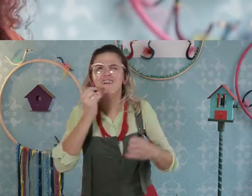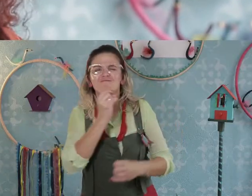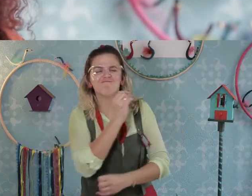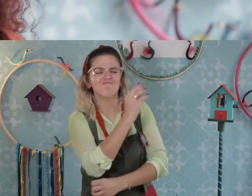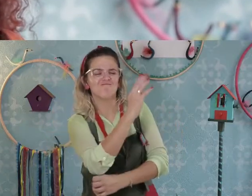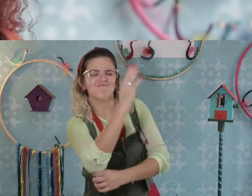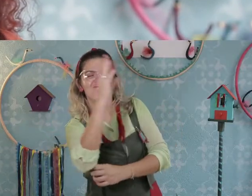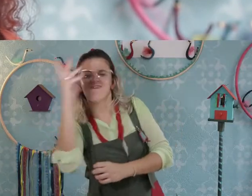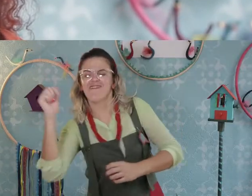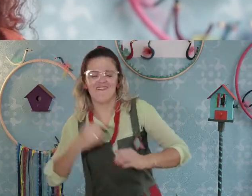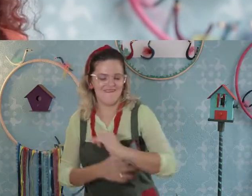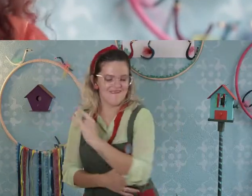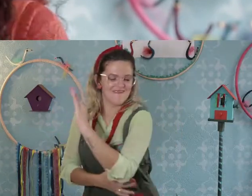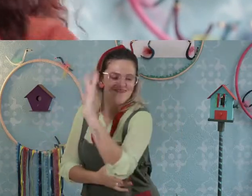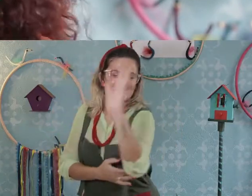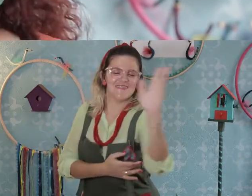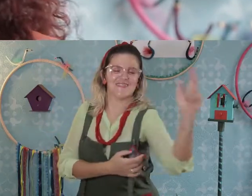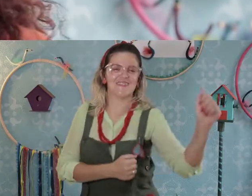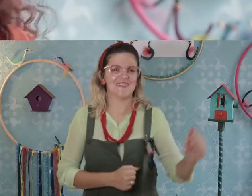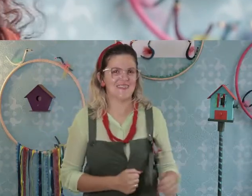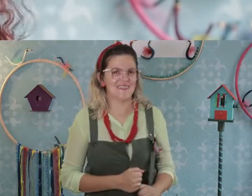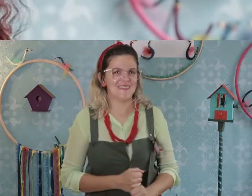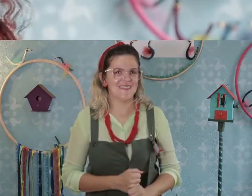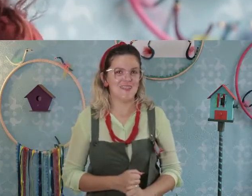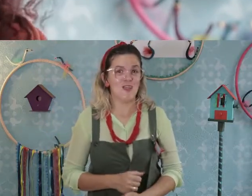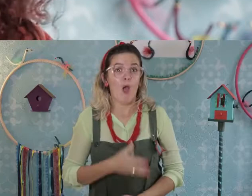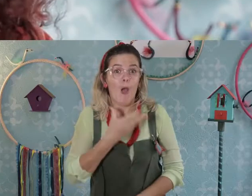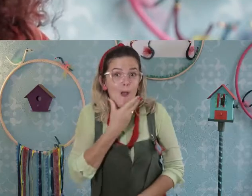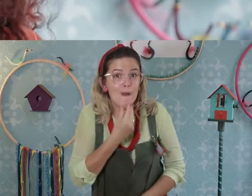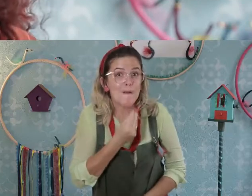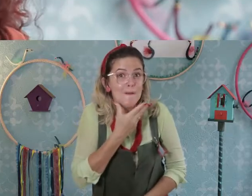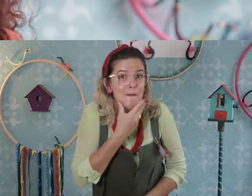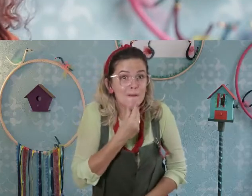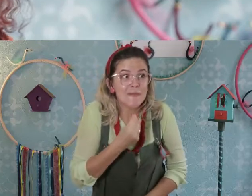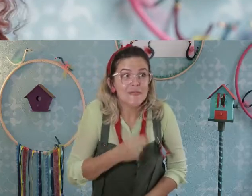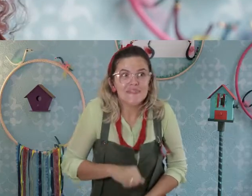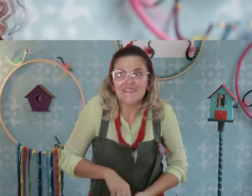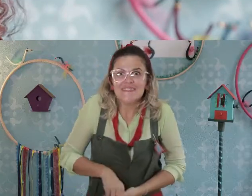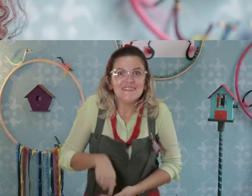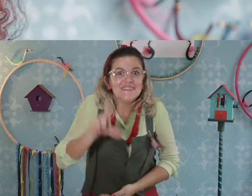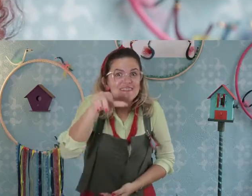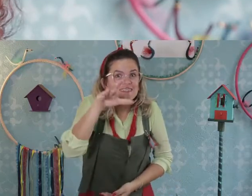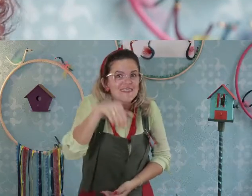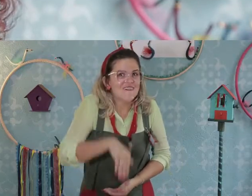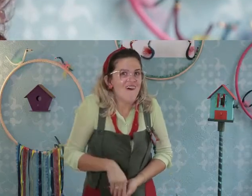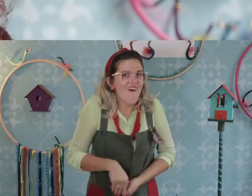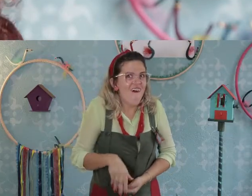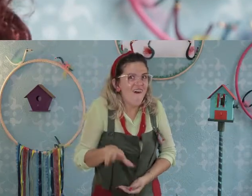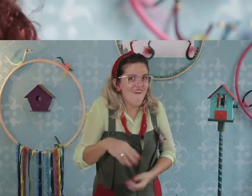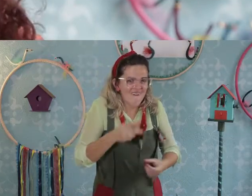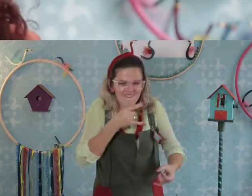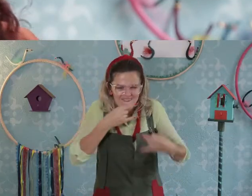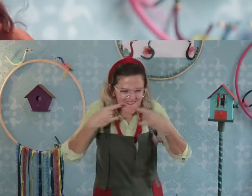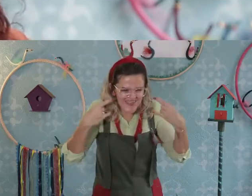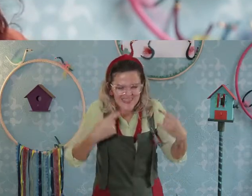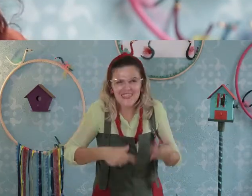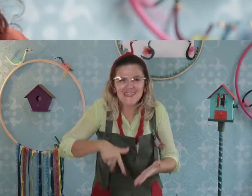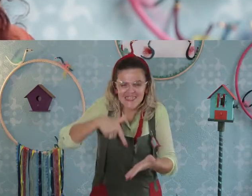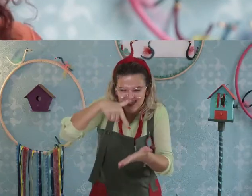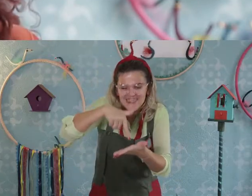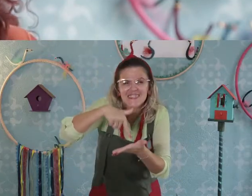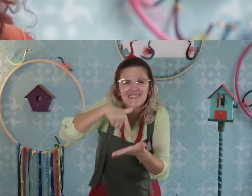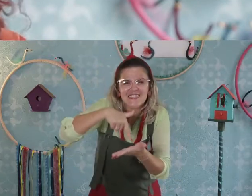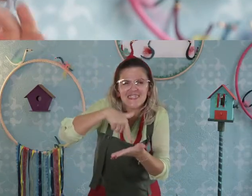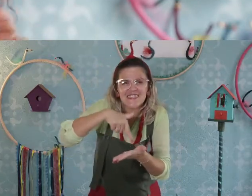e ela foi vestida assim. O Manacá se inspirou nas travessuras do Saci, e foi assim que ele